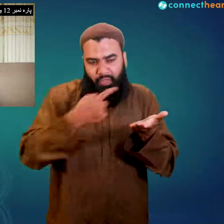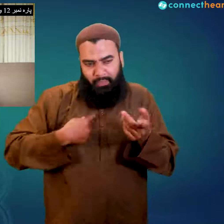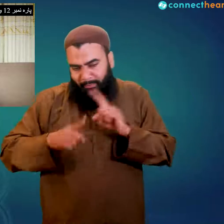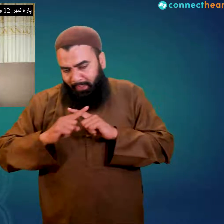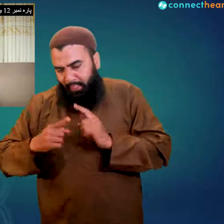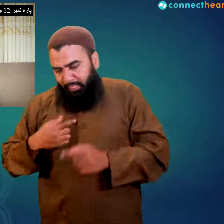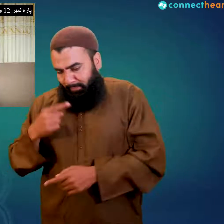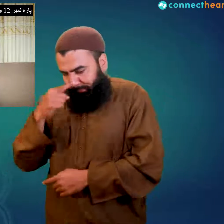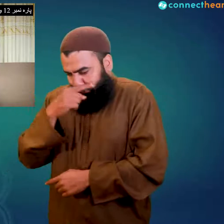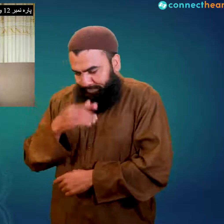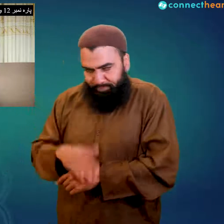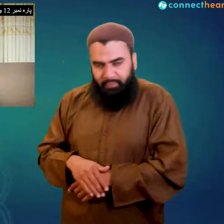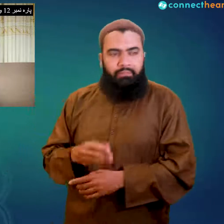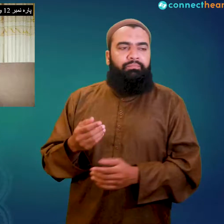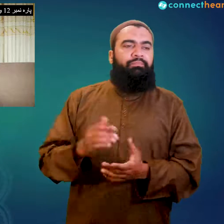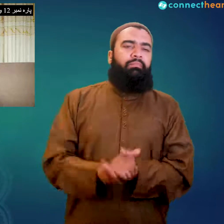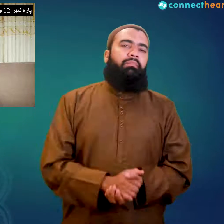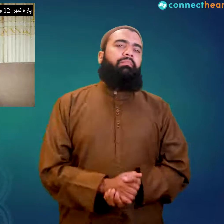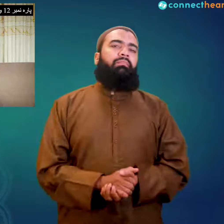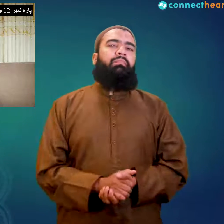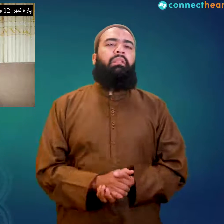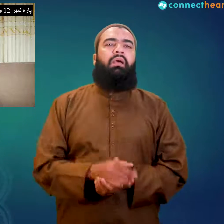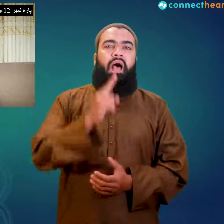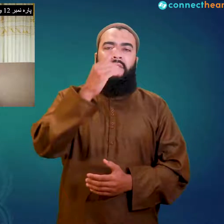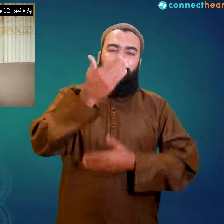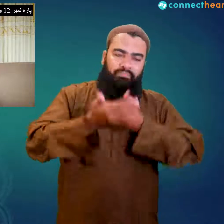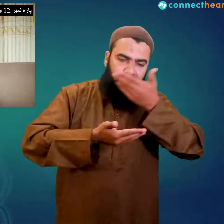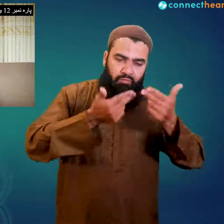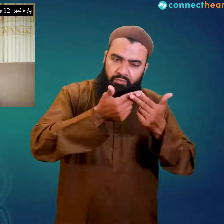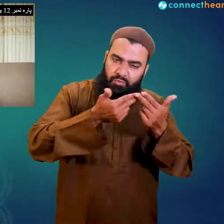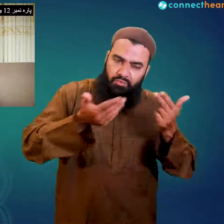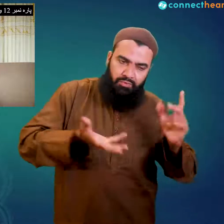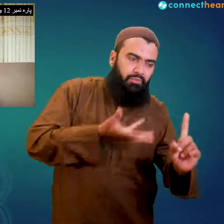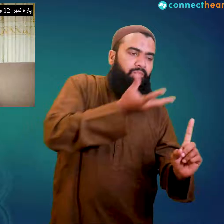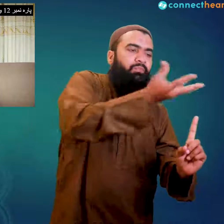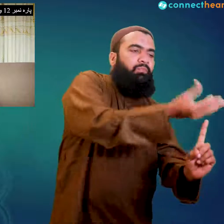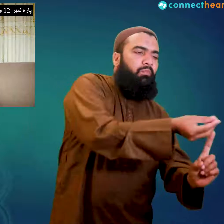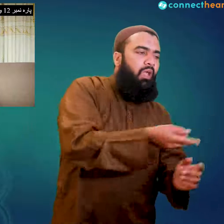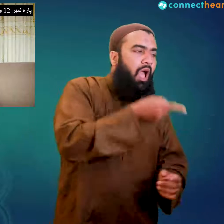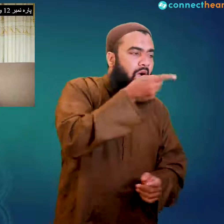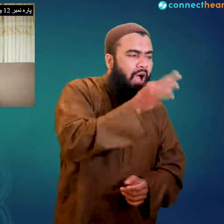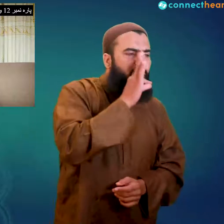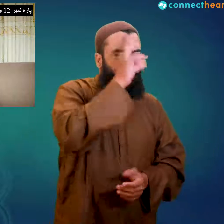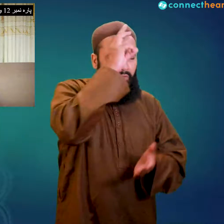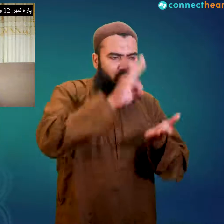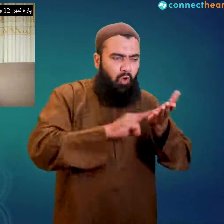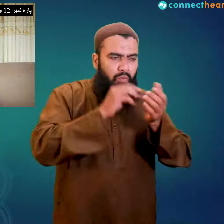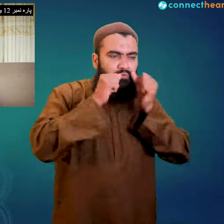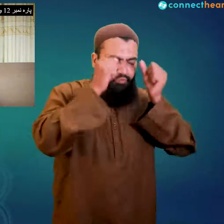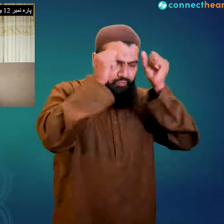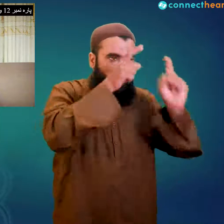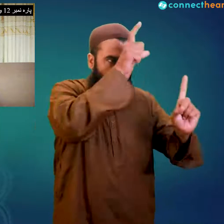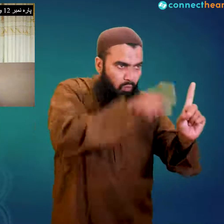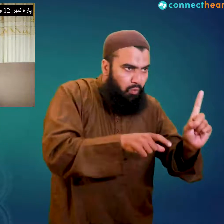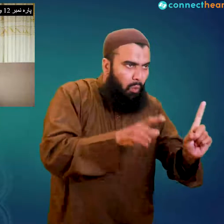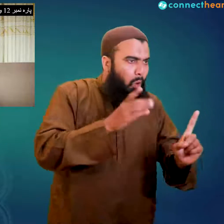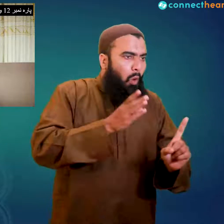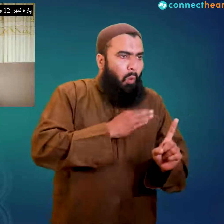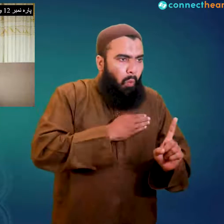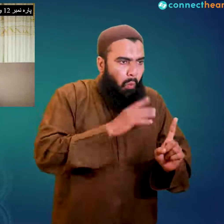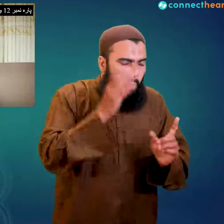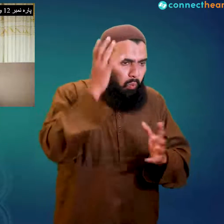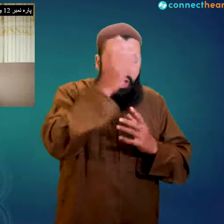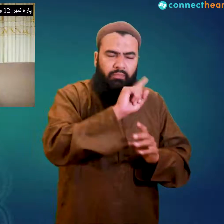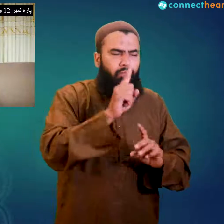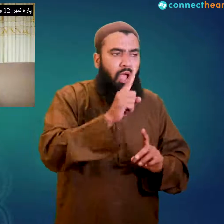جس میں یہ فرمایا کہ نحن نقص علیک احسن القصص، کہ یہ واقعہ یہ ہم آپ کو بیان کر رہے